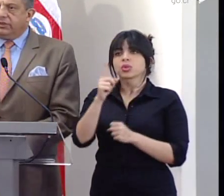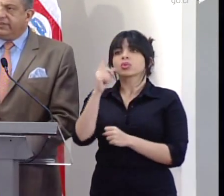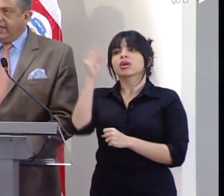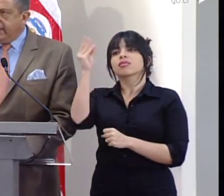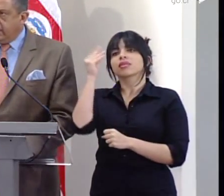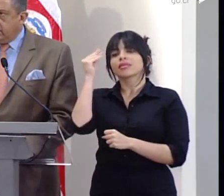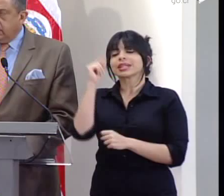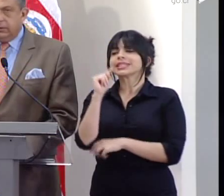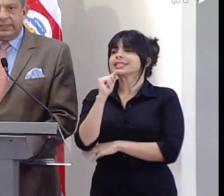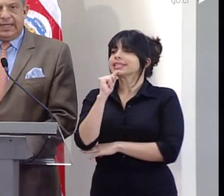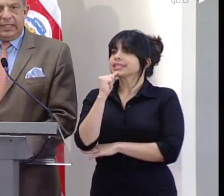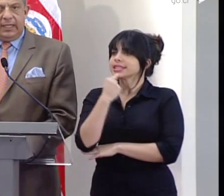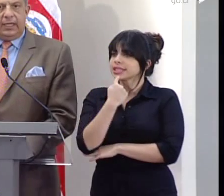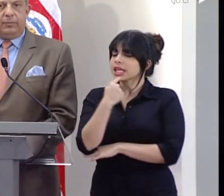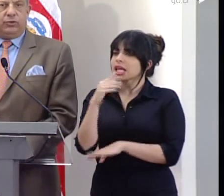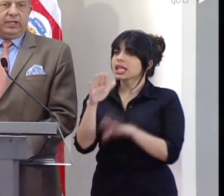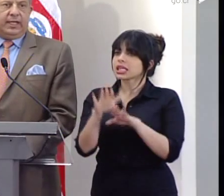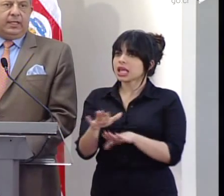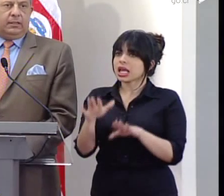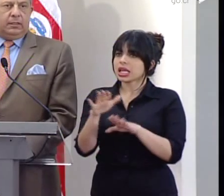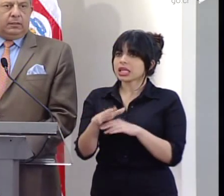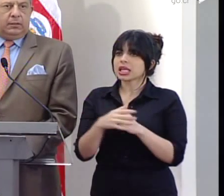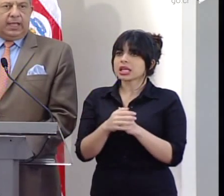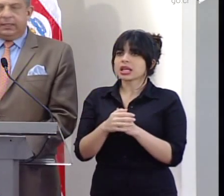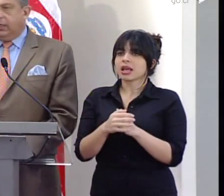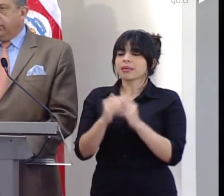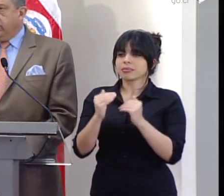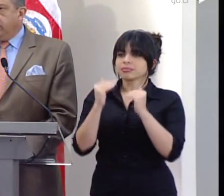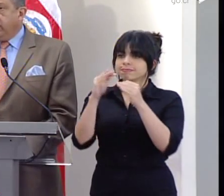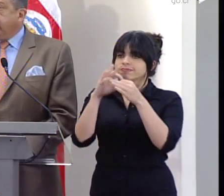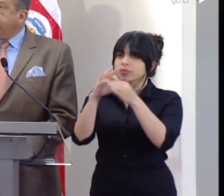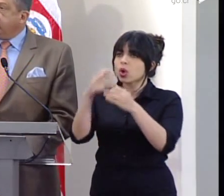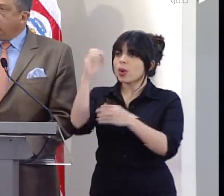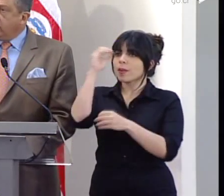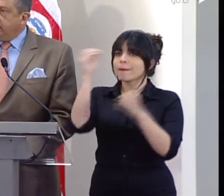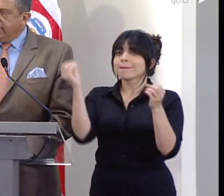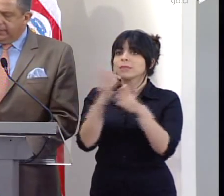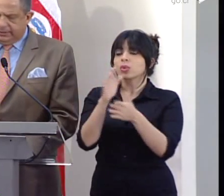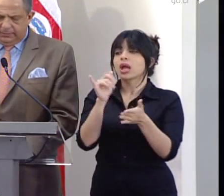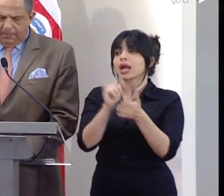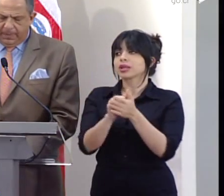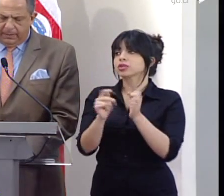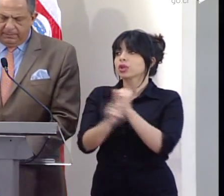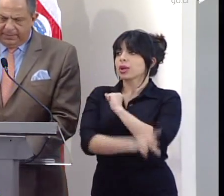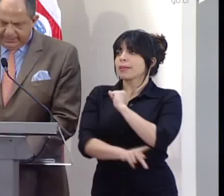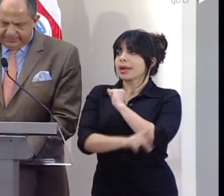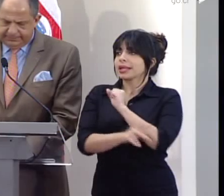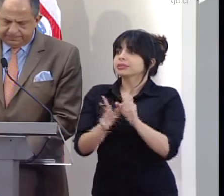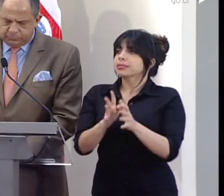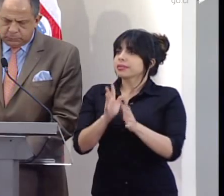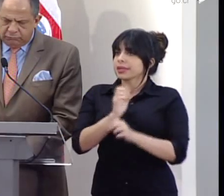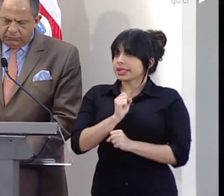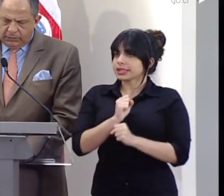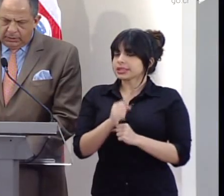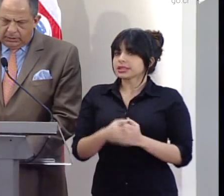reflexión seria, tranquila y ponderada ante la opinión pública, que eso es lo que el país merece.